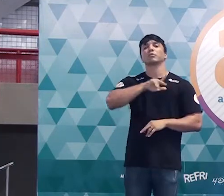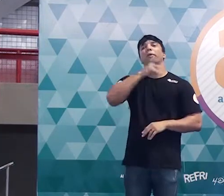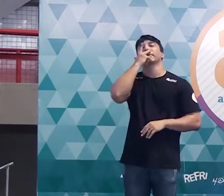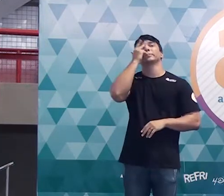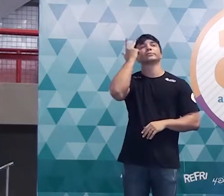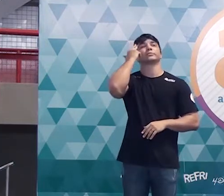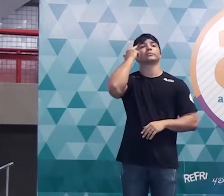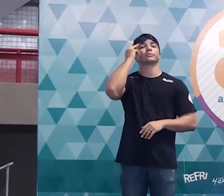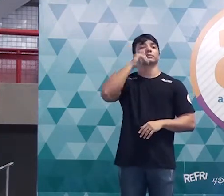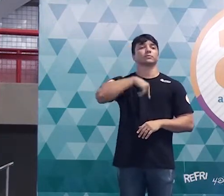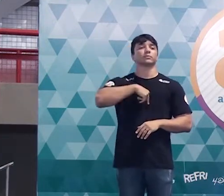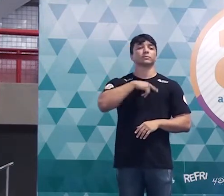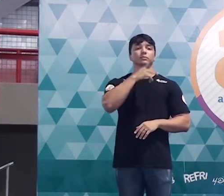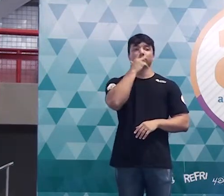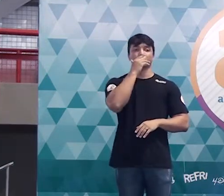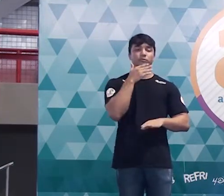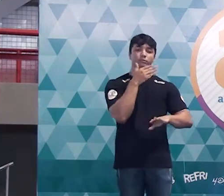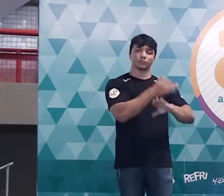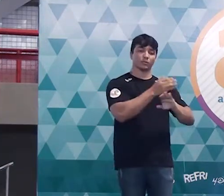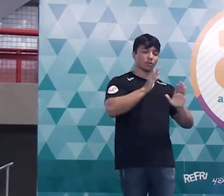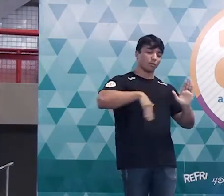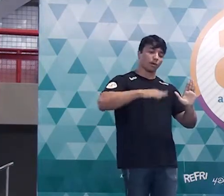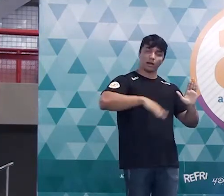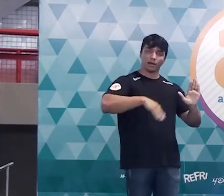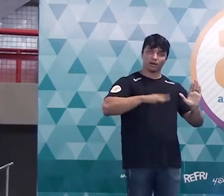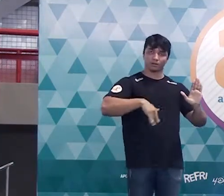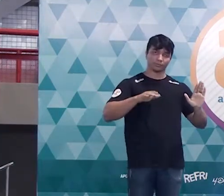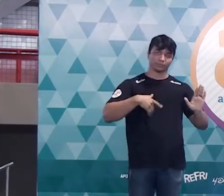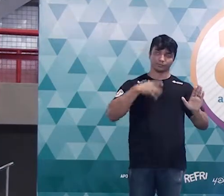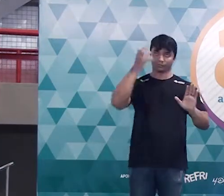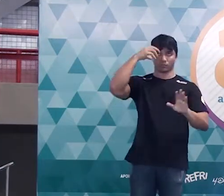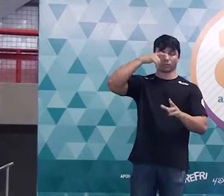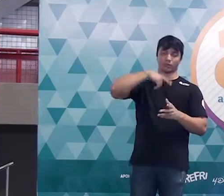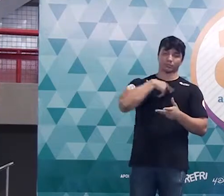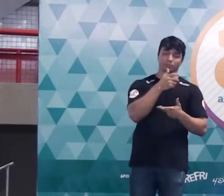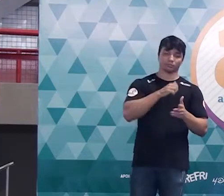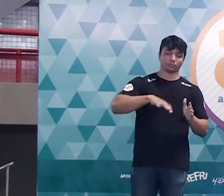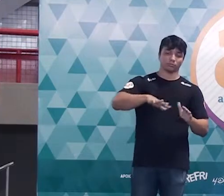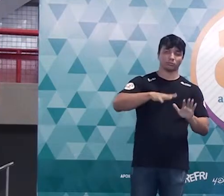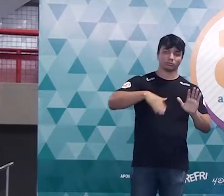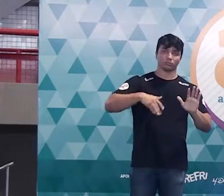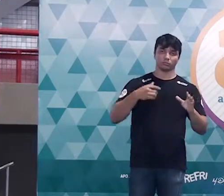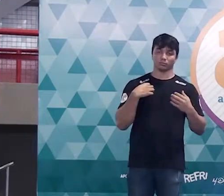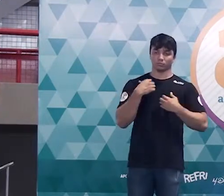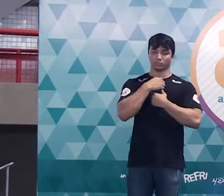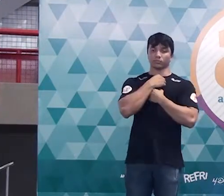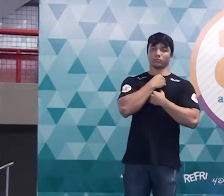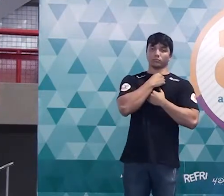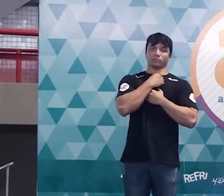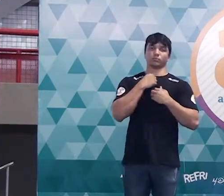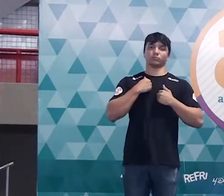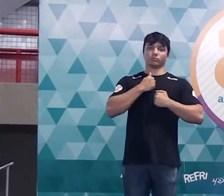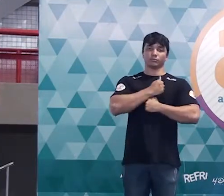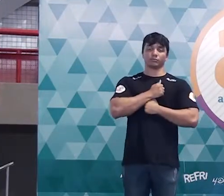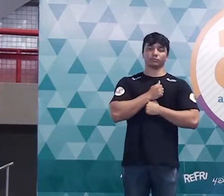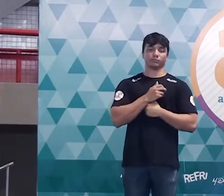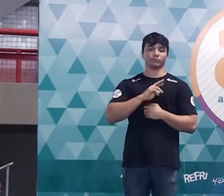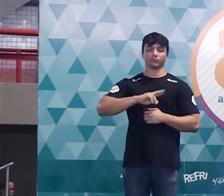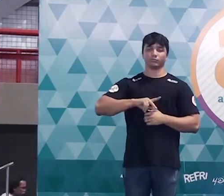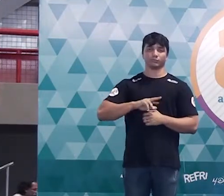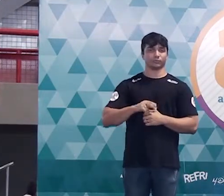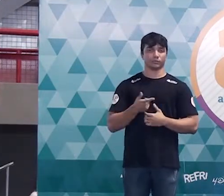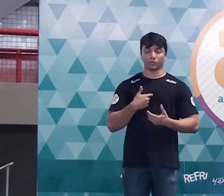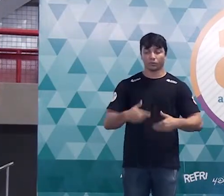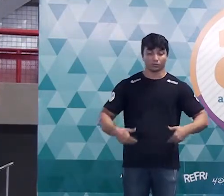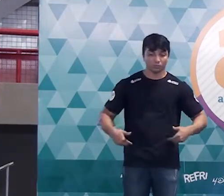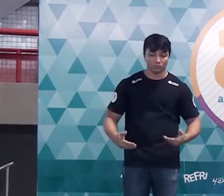comum a gente ir para uma praia, tomar banho de mar, de paletó e gravata. A gente vai usar